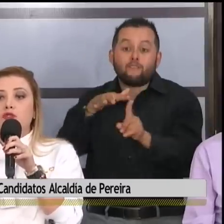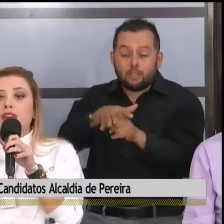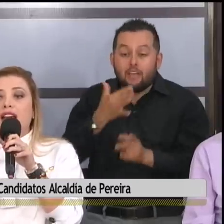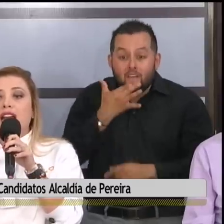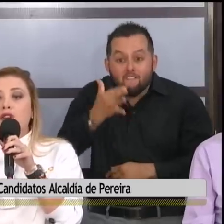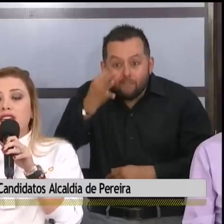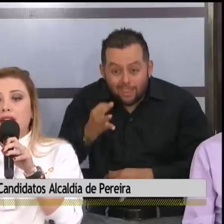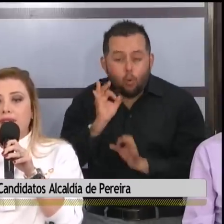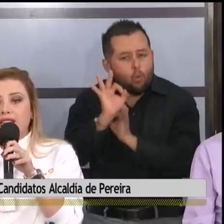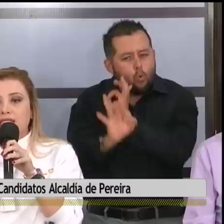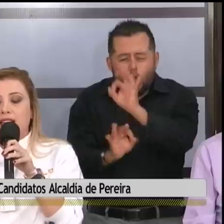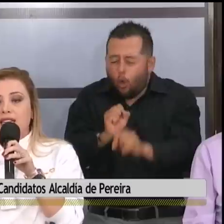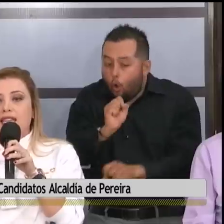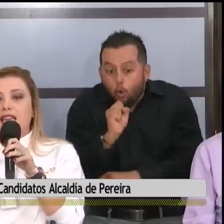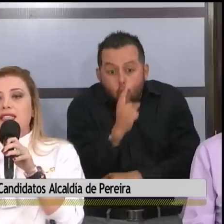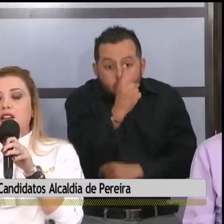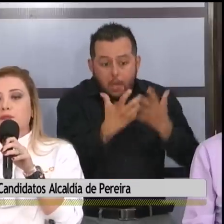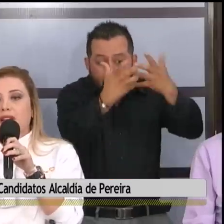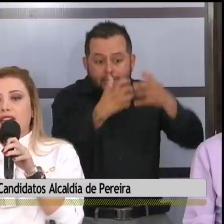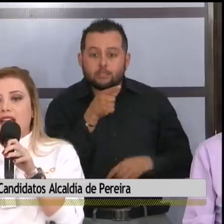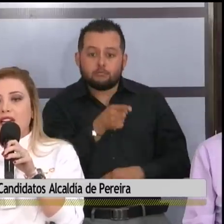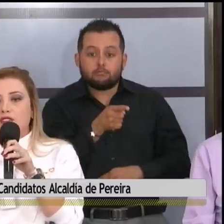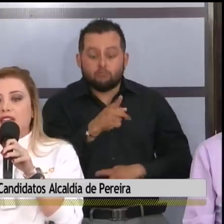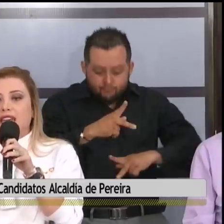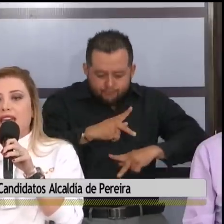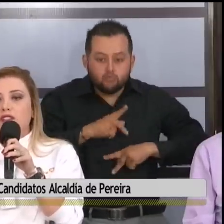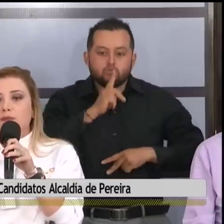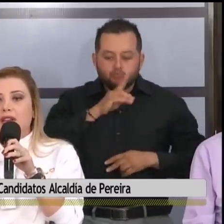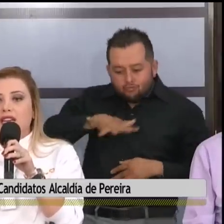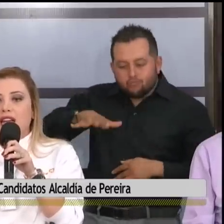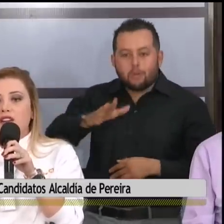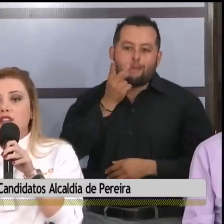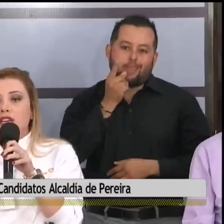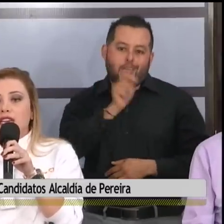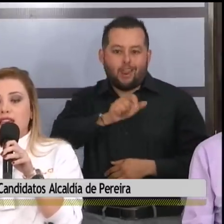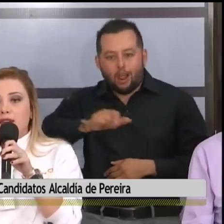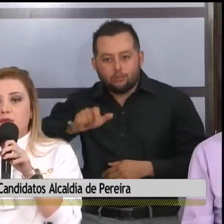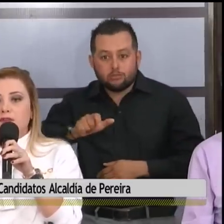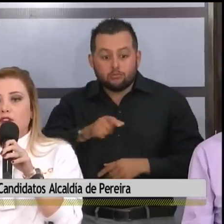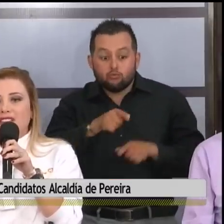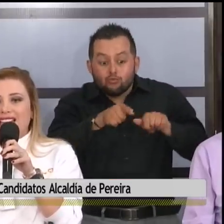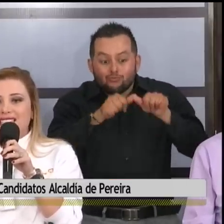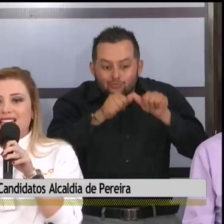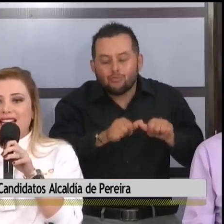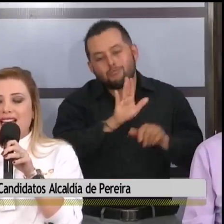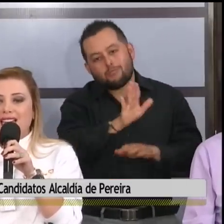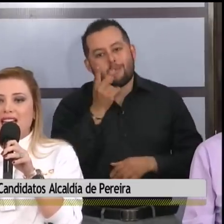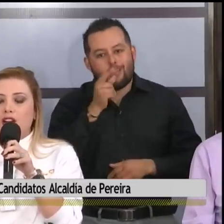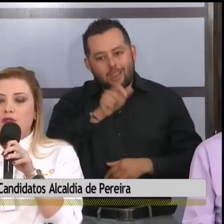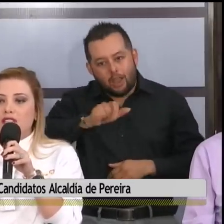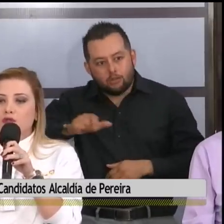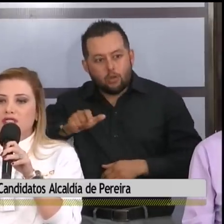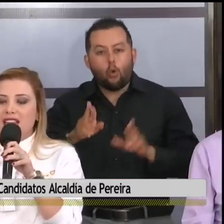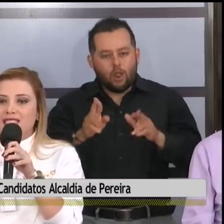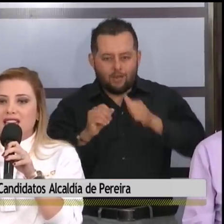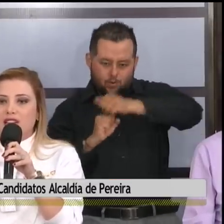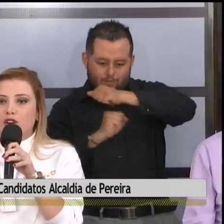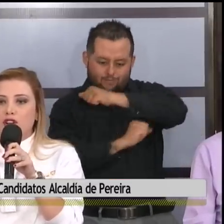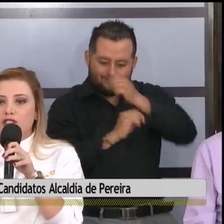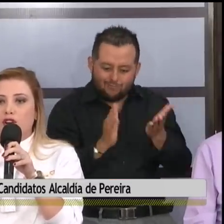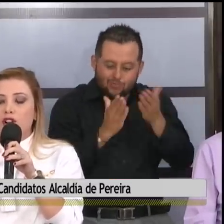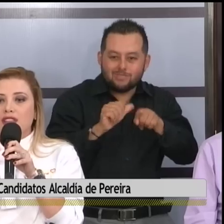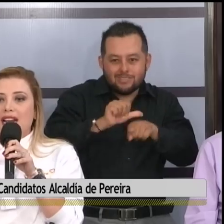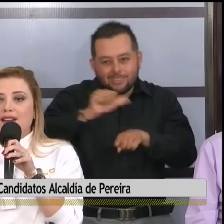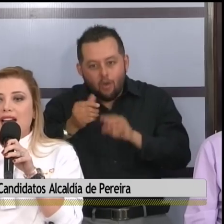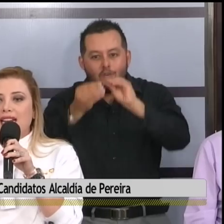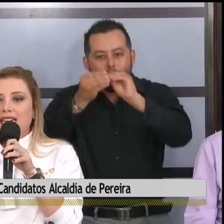debemos cuidar la única empresa que es de los pereiranos, que queda de los pereiranos, y debemos fortalecerla, generar nuevas unidades de